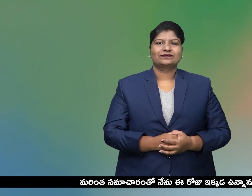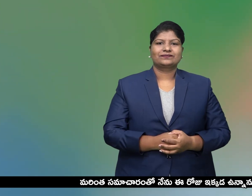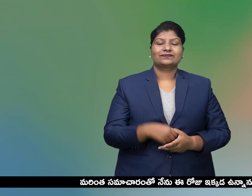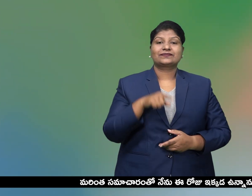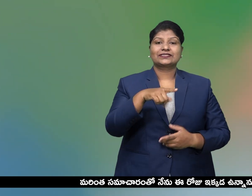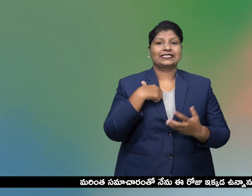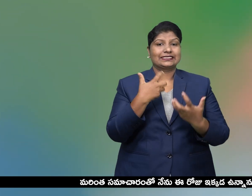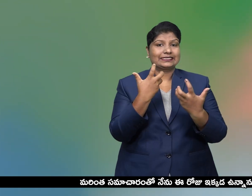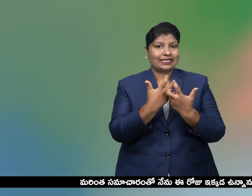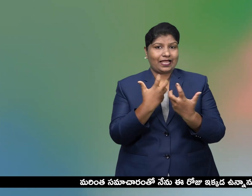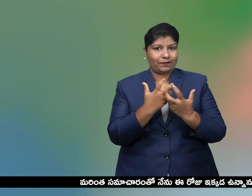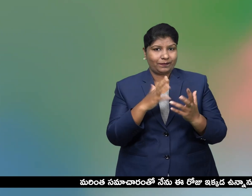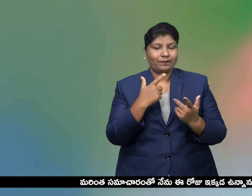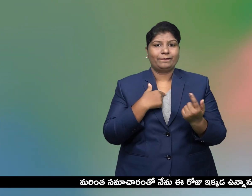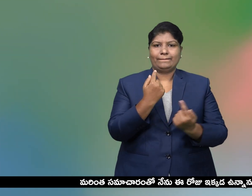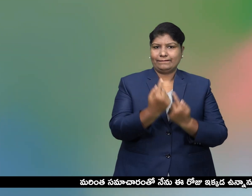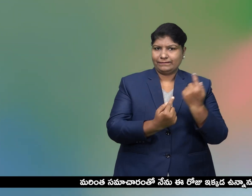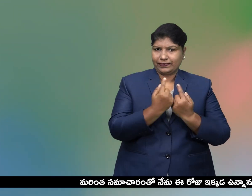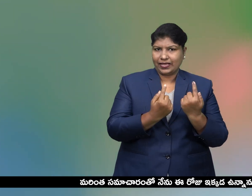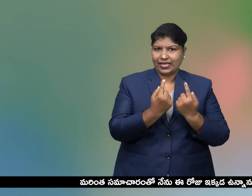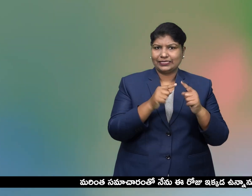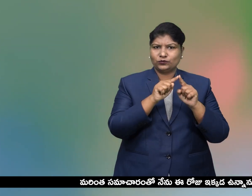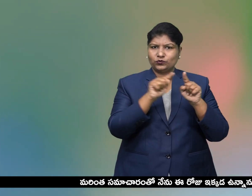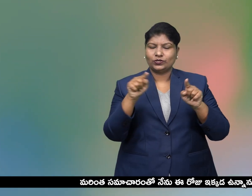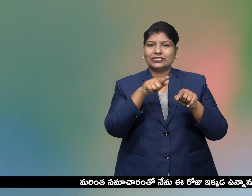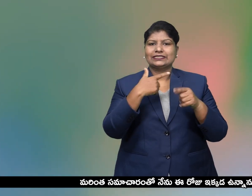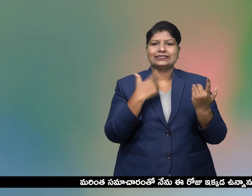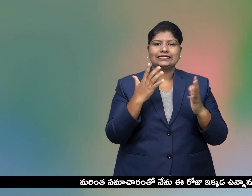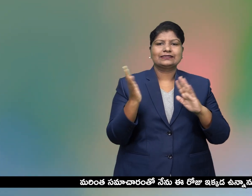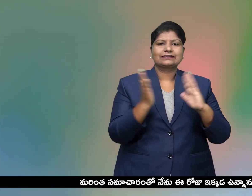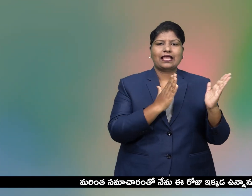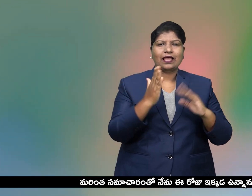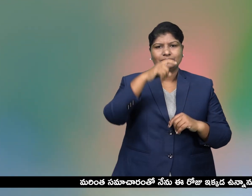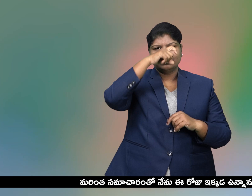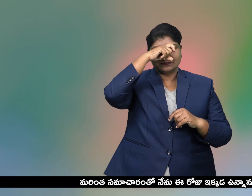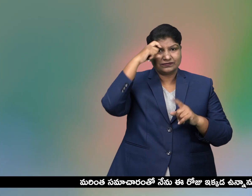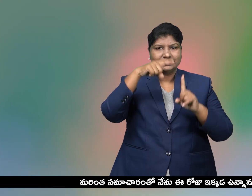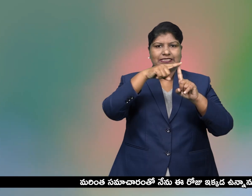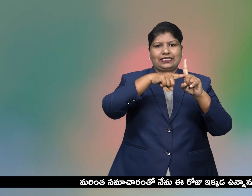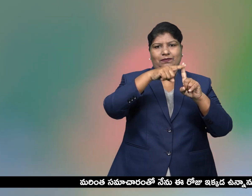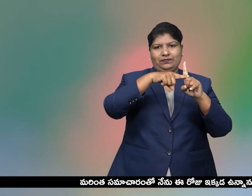మరింత సమాచారంతో నేను ఈరోజు ఇక్కడ ఉన్నాను.